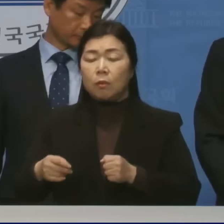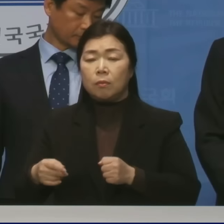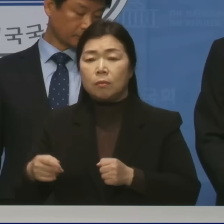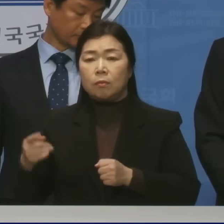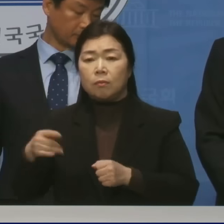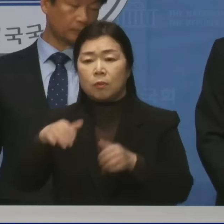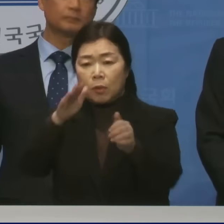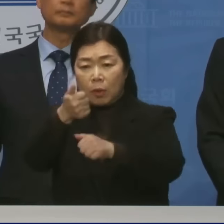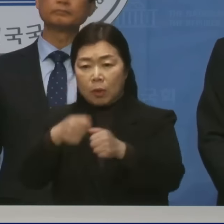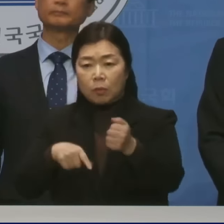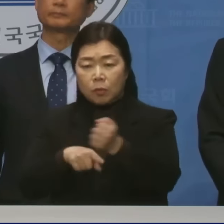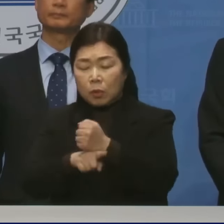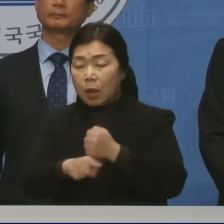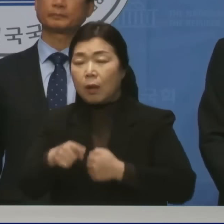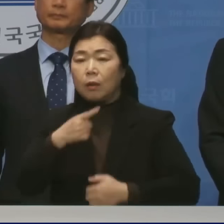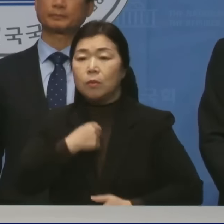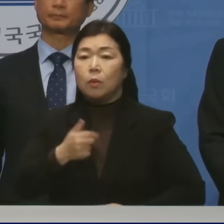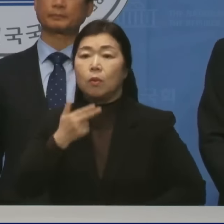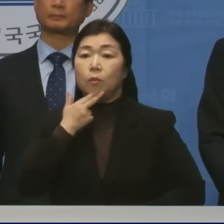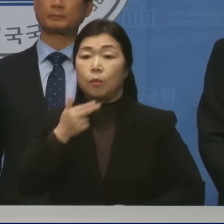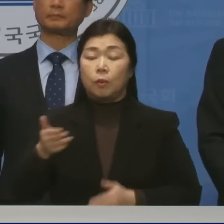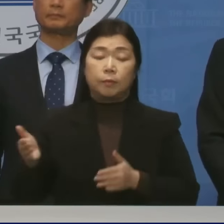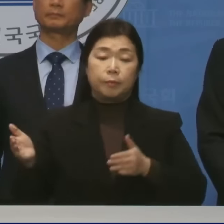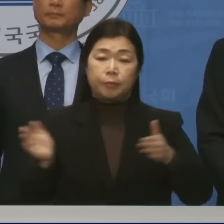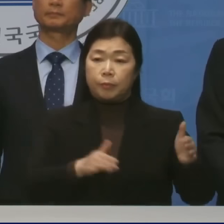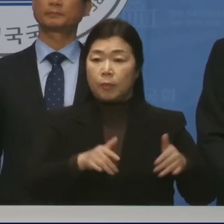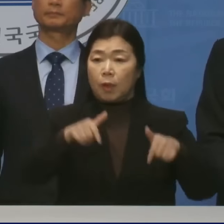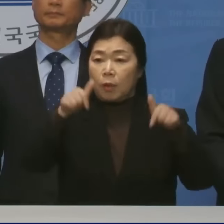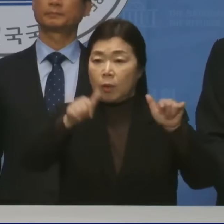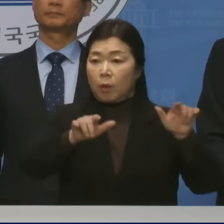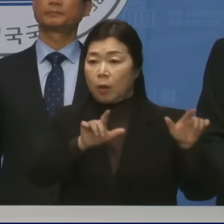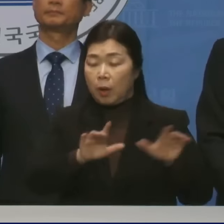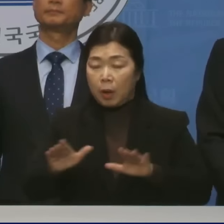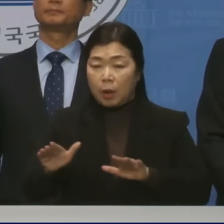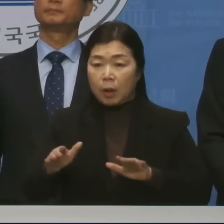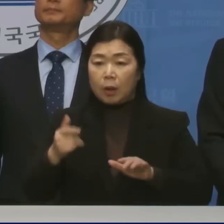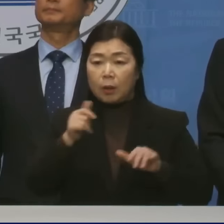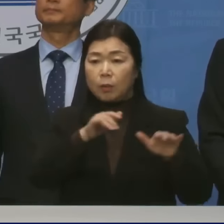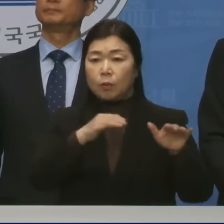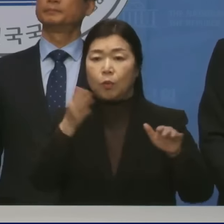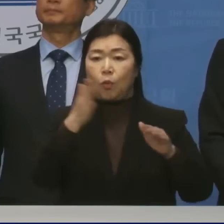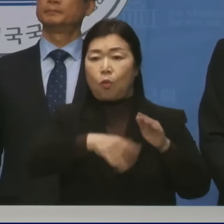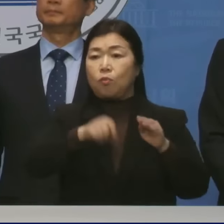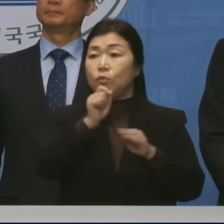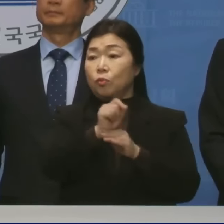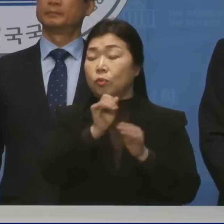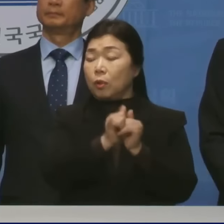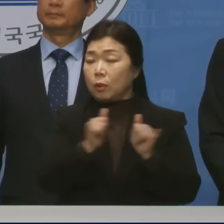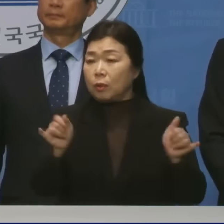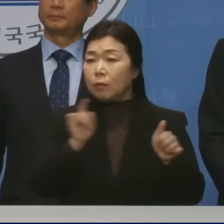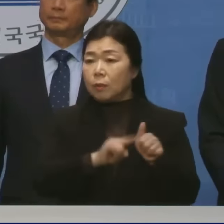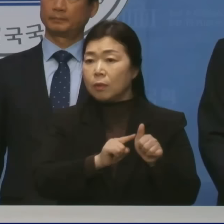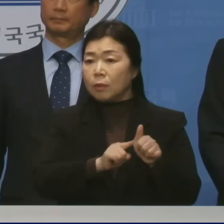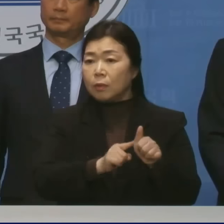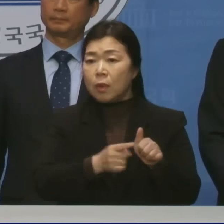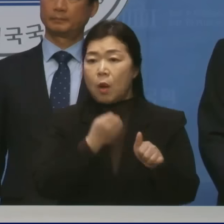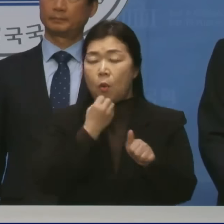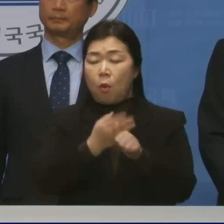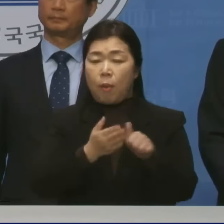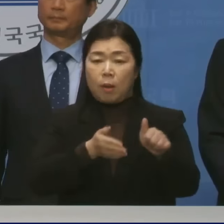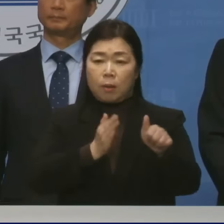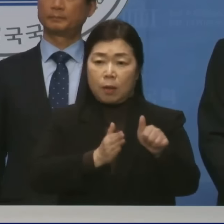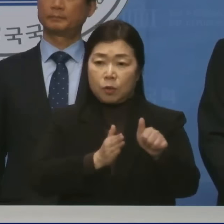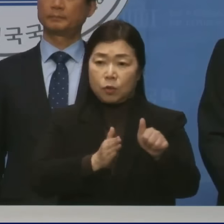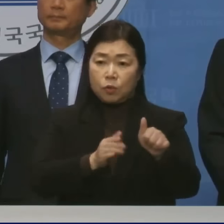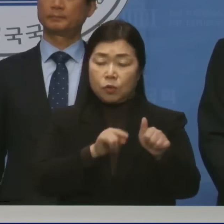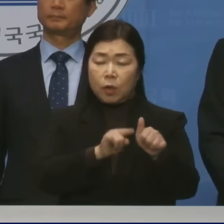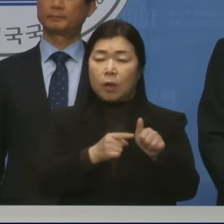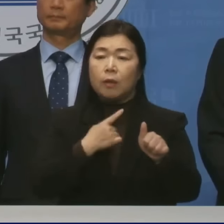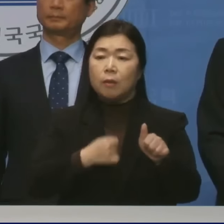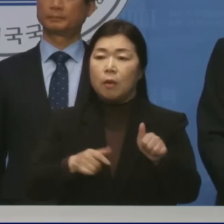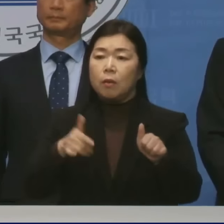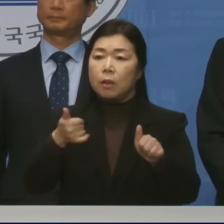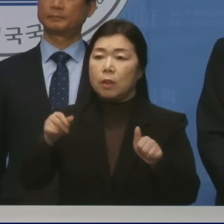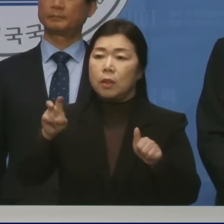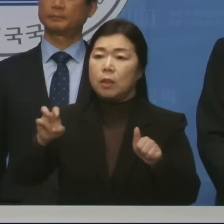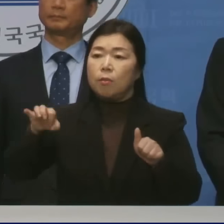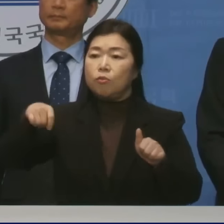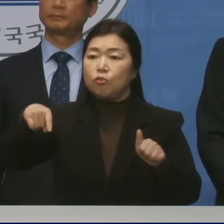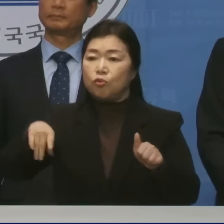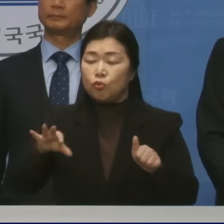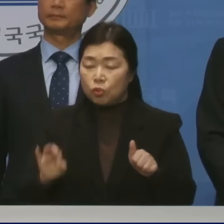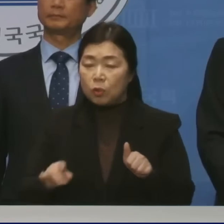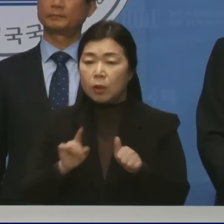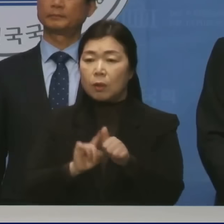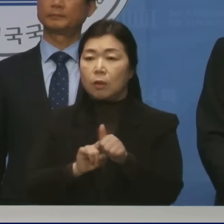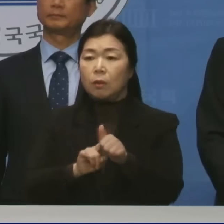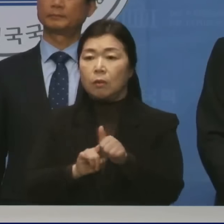중인 공공수사 1부는 고발 사주 의혹을 받고 있는 김웅 국민의힘 의원에 대해